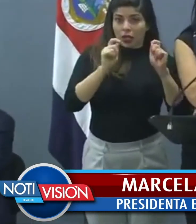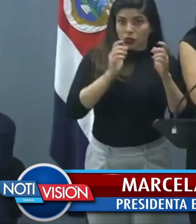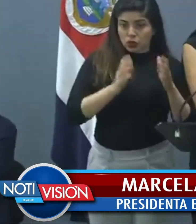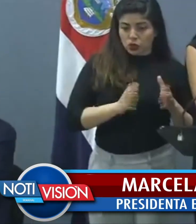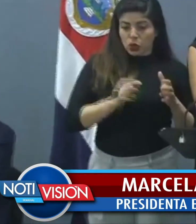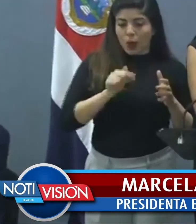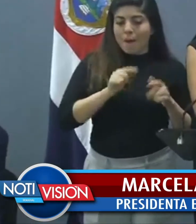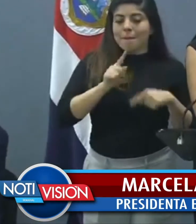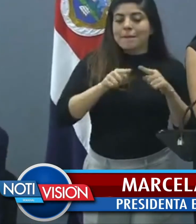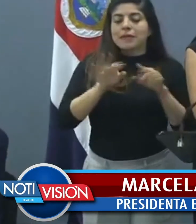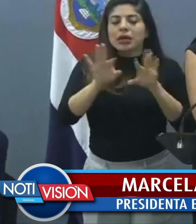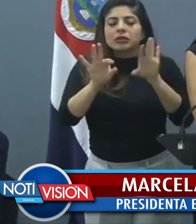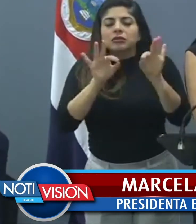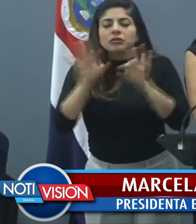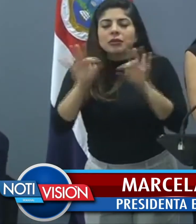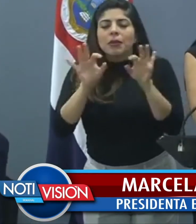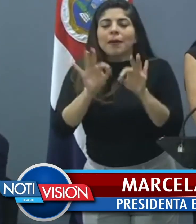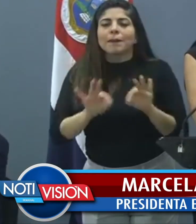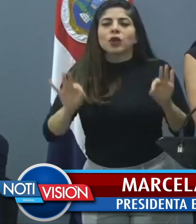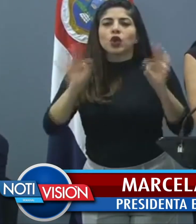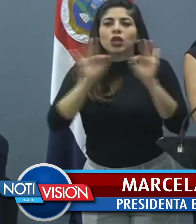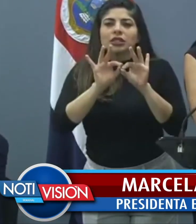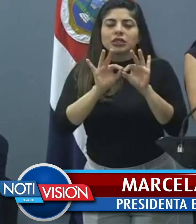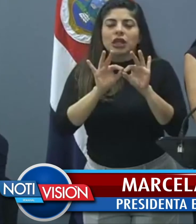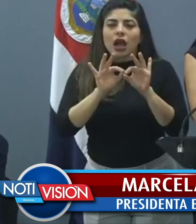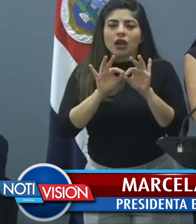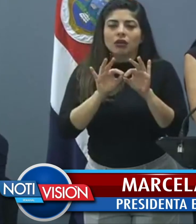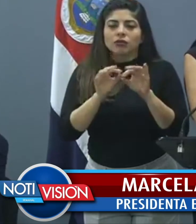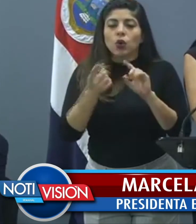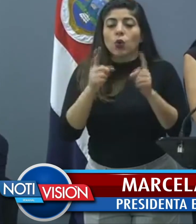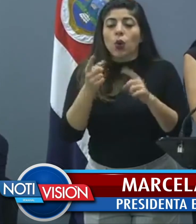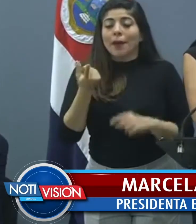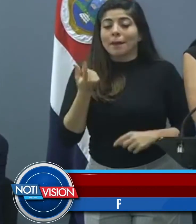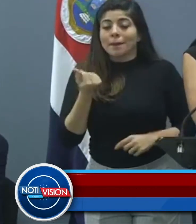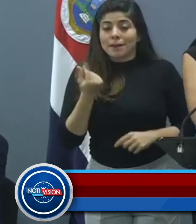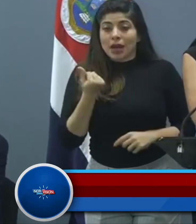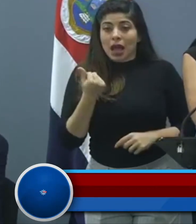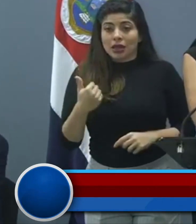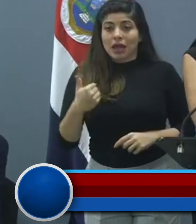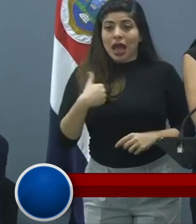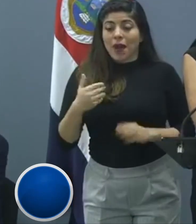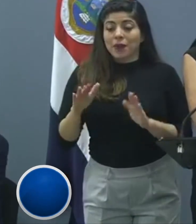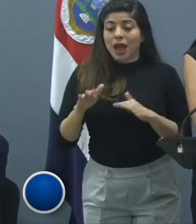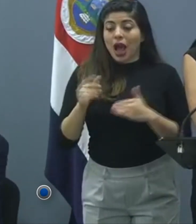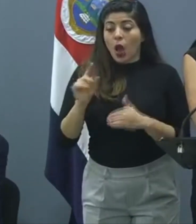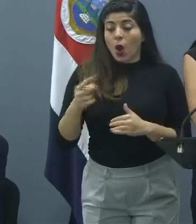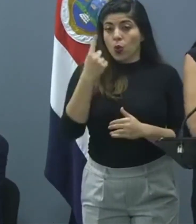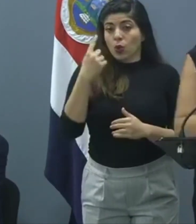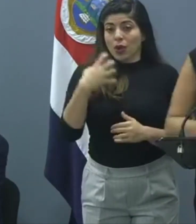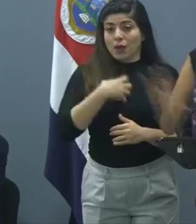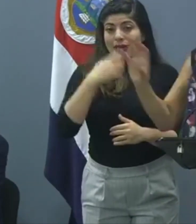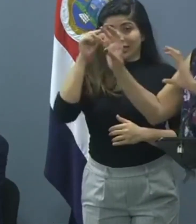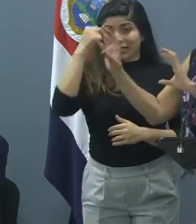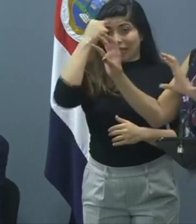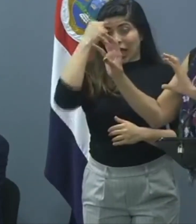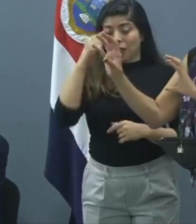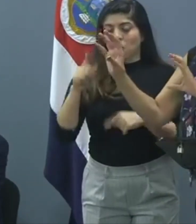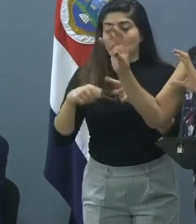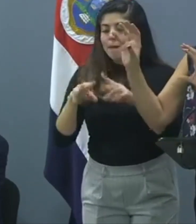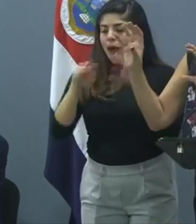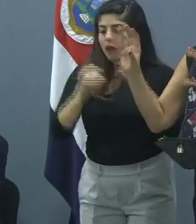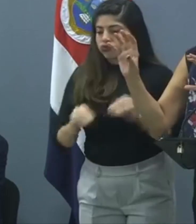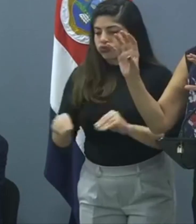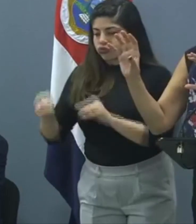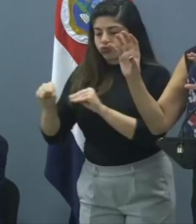se va a priorizar aquellos aquellos dineros que están en caja única del estado y se van a ubicar